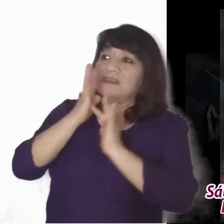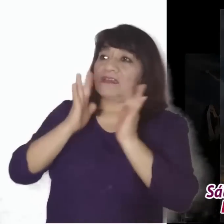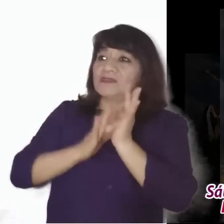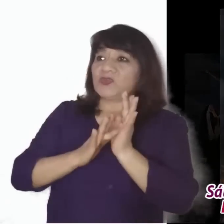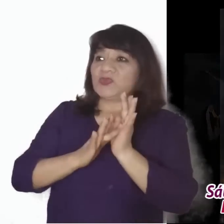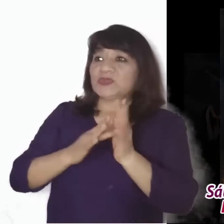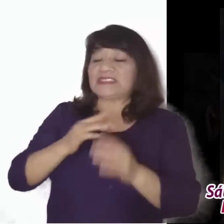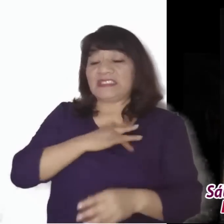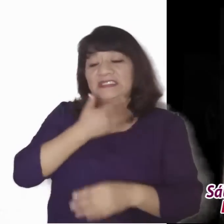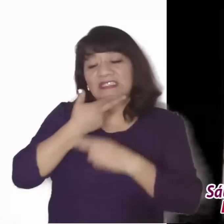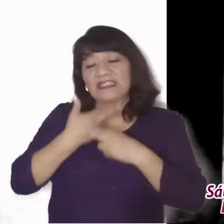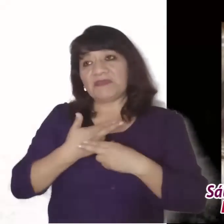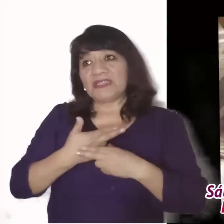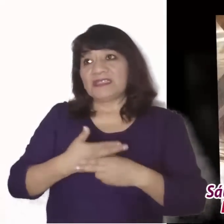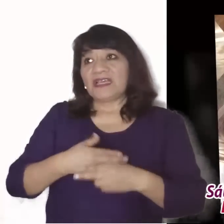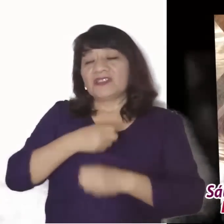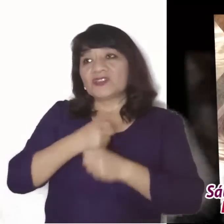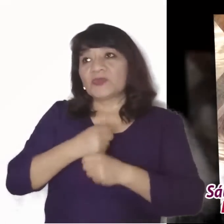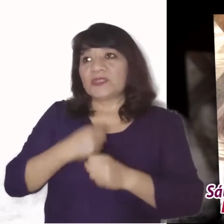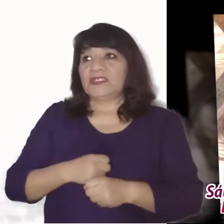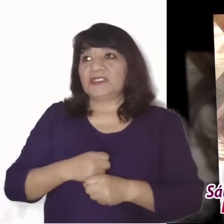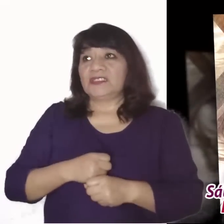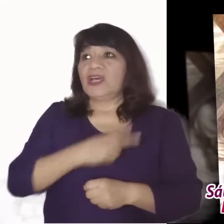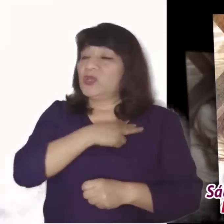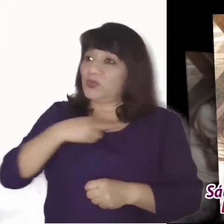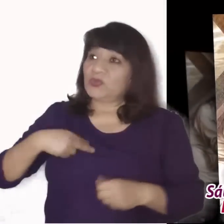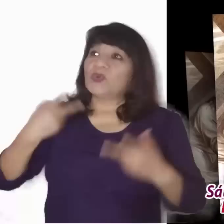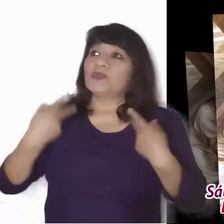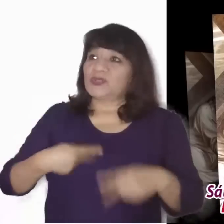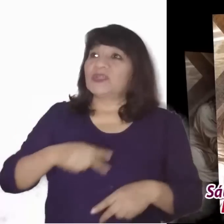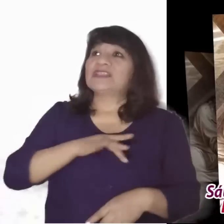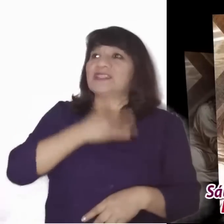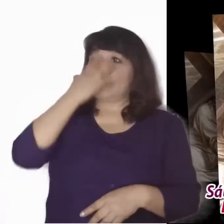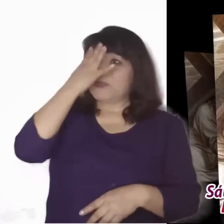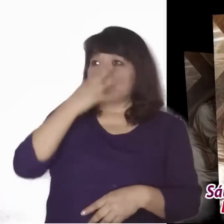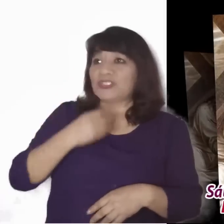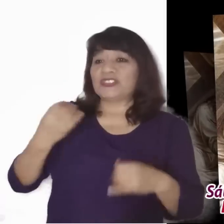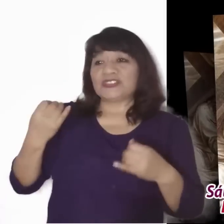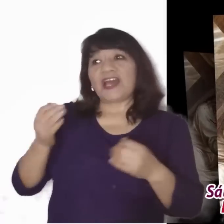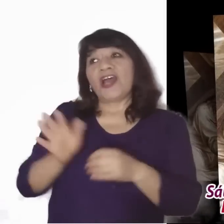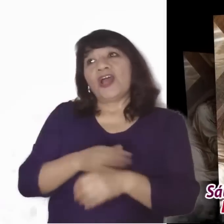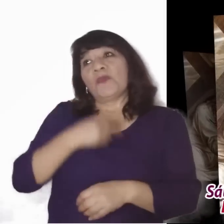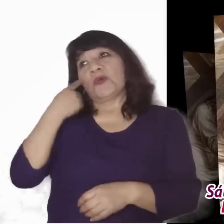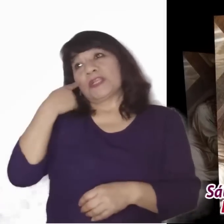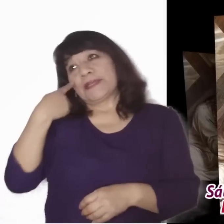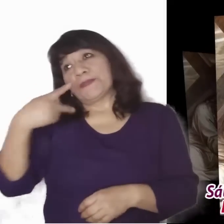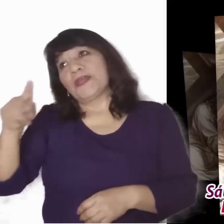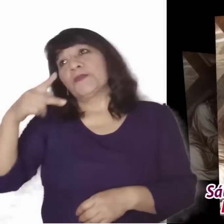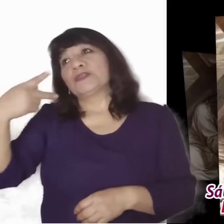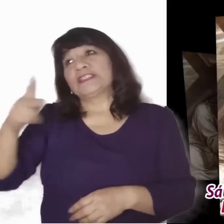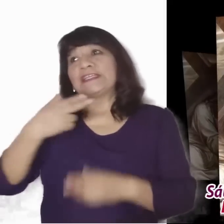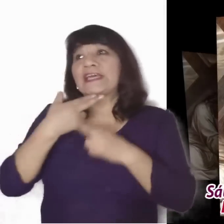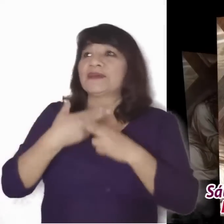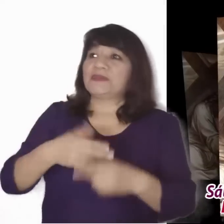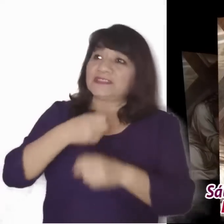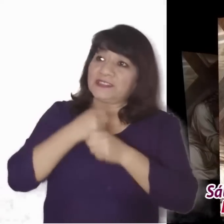dolor, y quién no se entristeciera, madre piadosa, si os viera sujeta a tanto